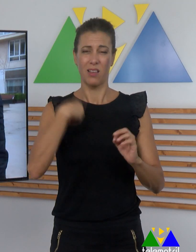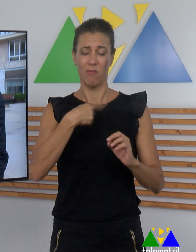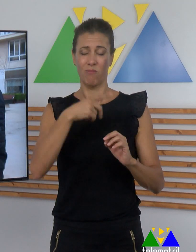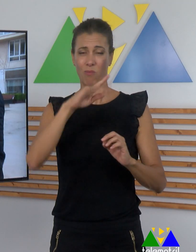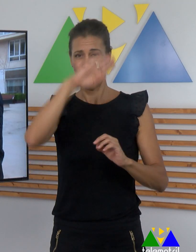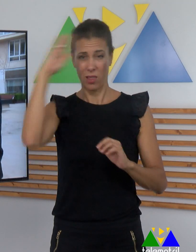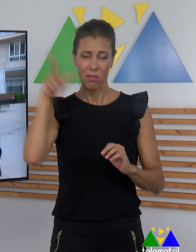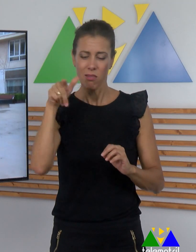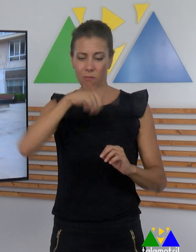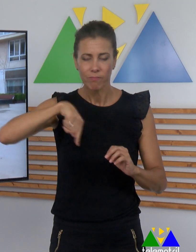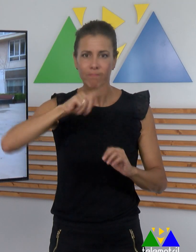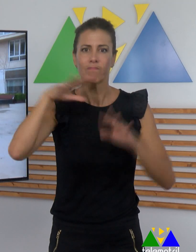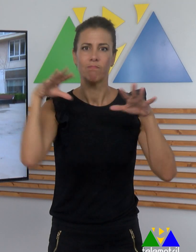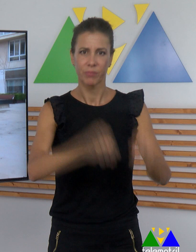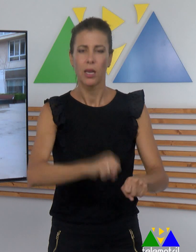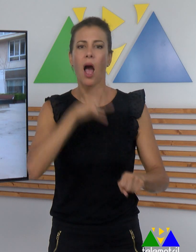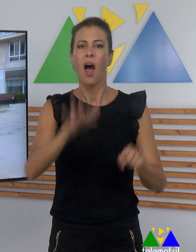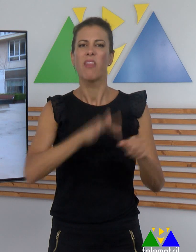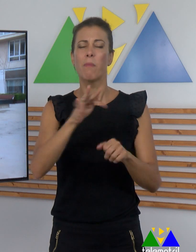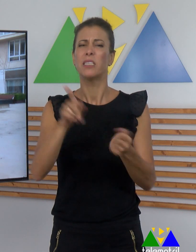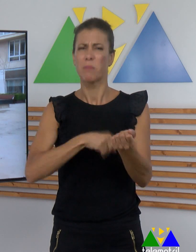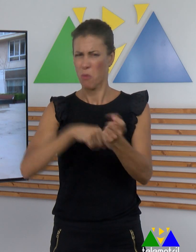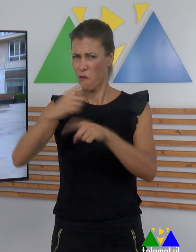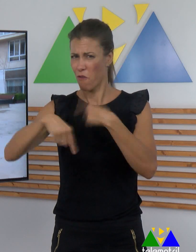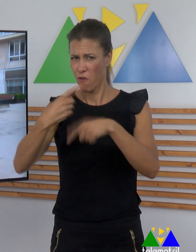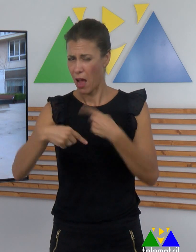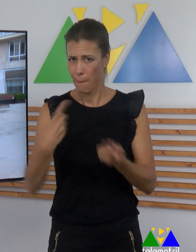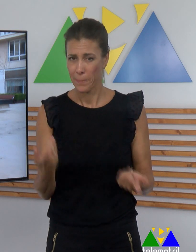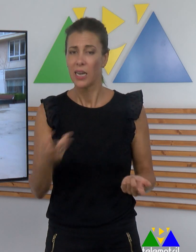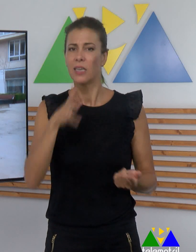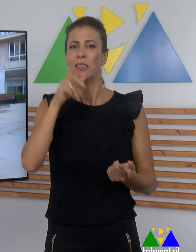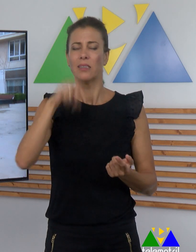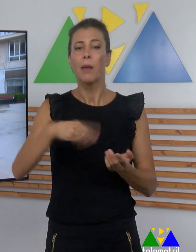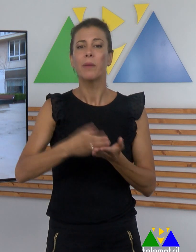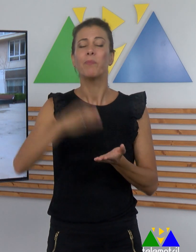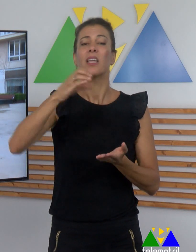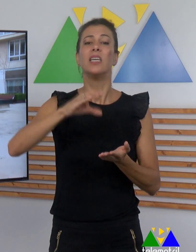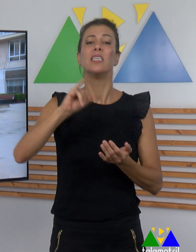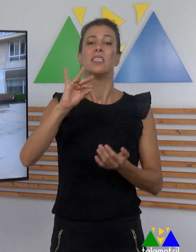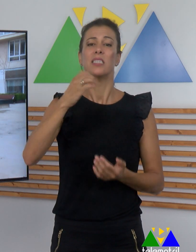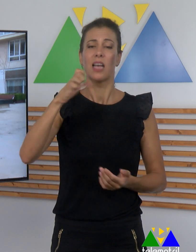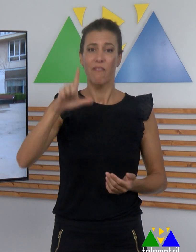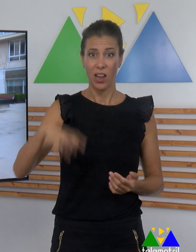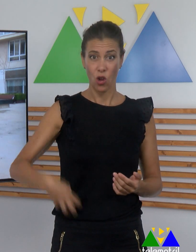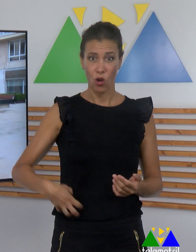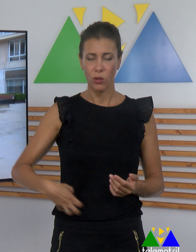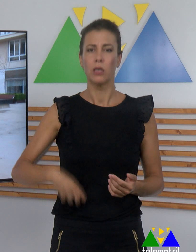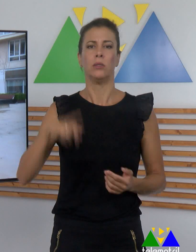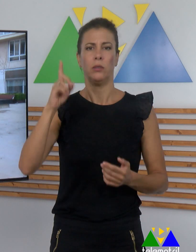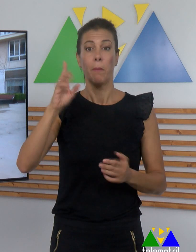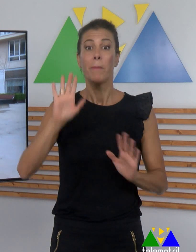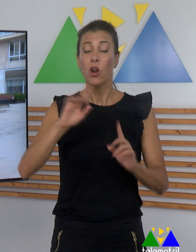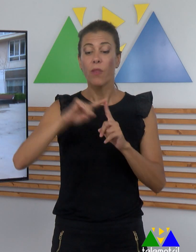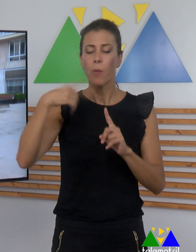la familia Moreu Gisbert, eran primos además, ¿no? De los condes de Torre Isabel, que sí se ha conservado, la restauración se hizo en mejores